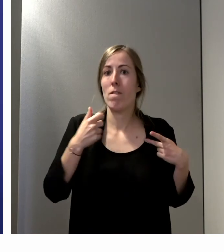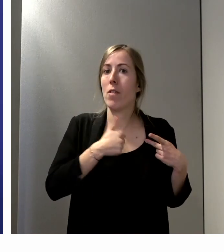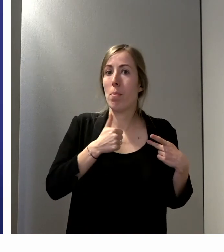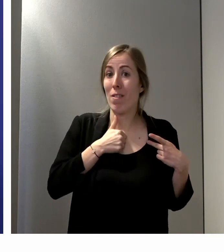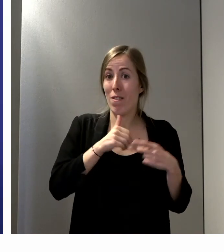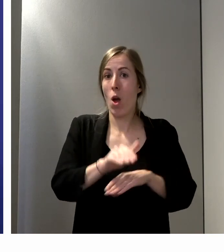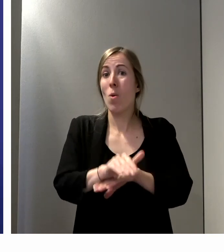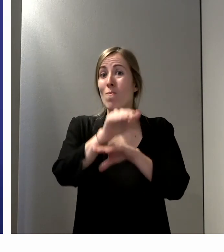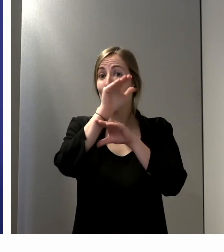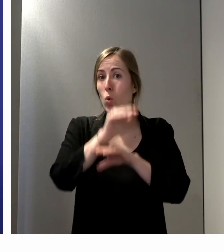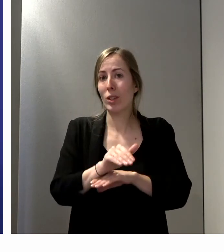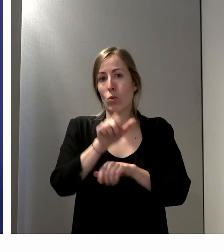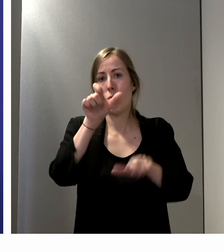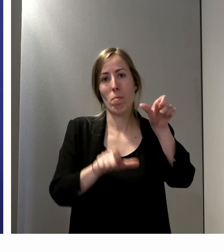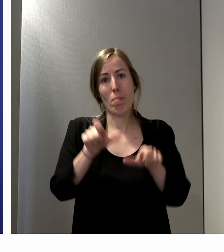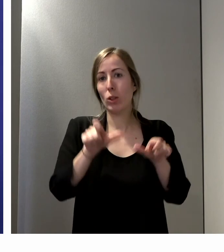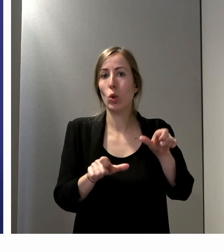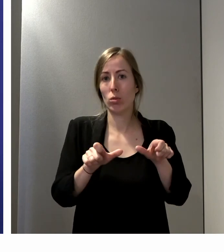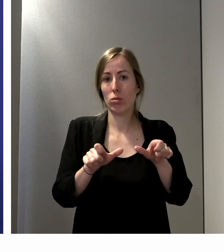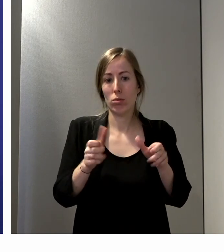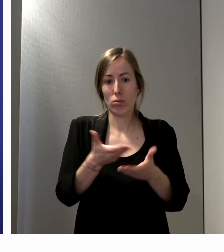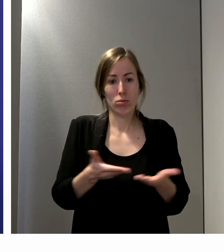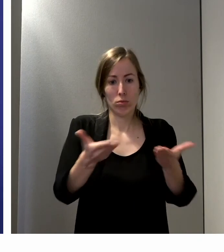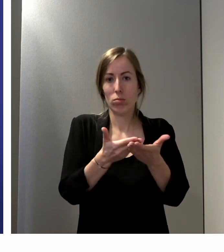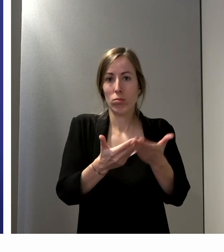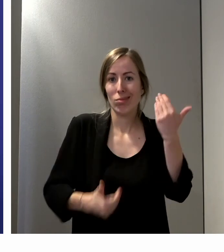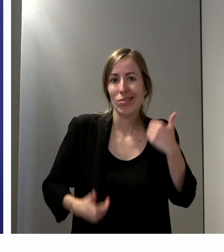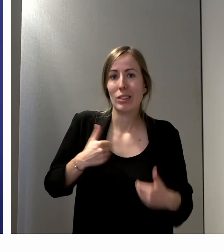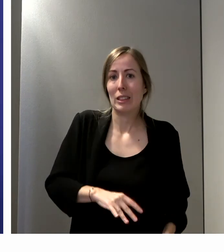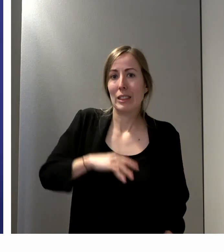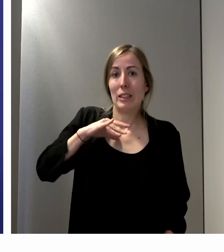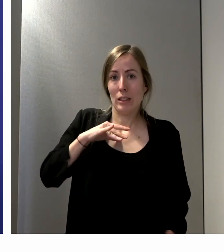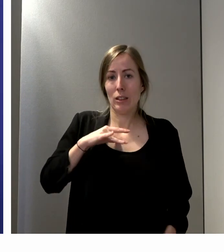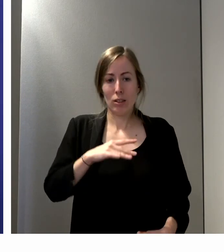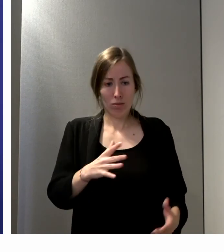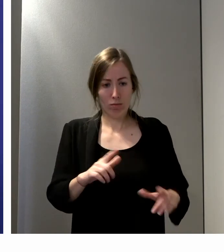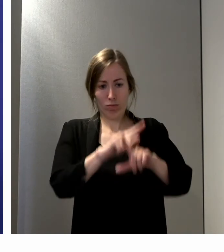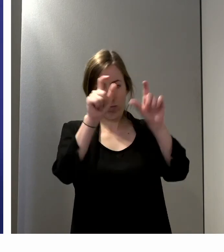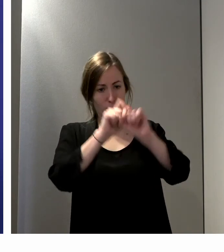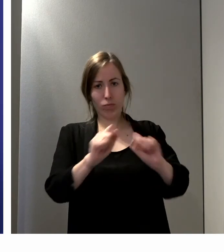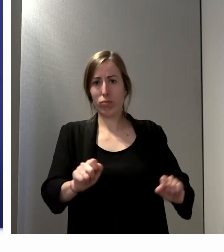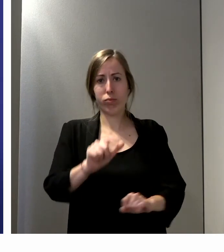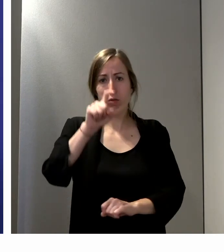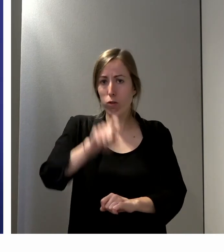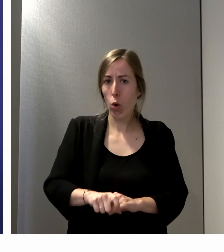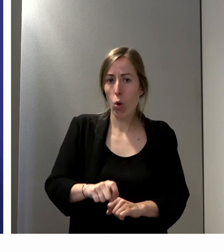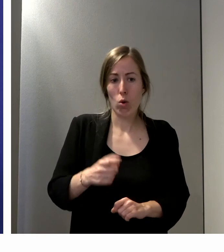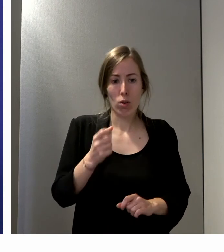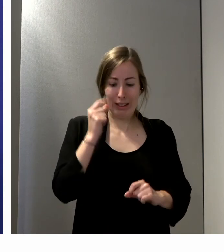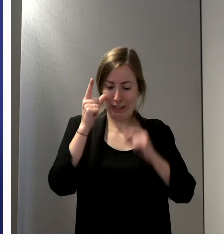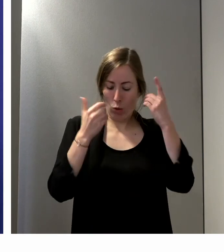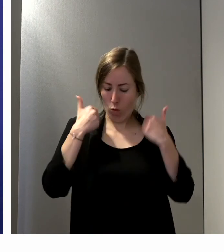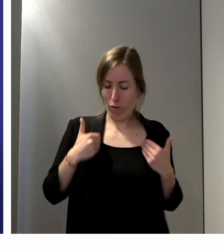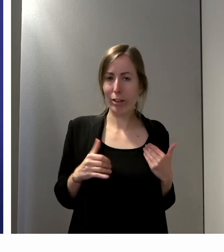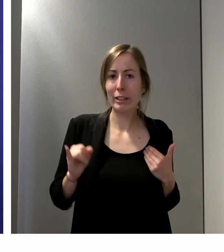la protection des personnes dans leur dignité, dans leur intégrité sexuelle, en leur permettant de découvrir